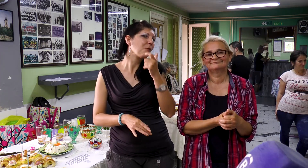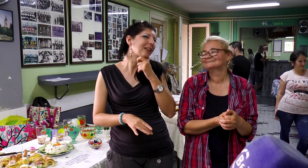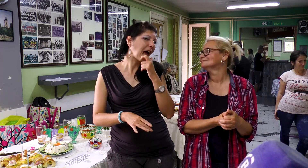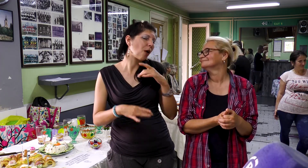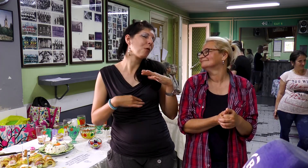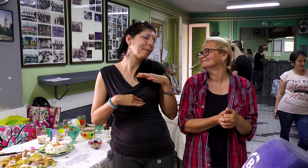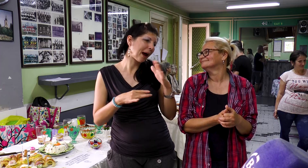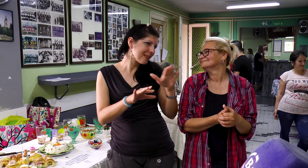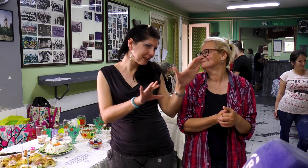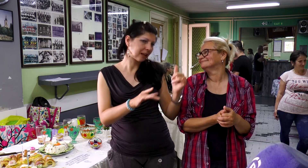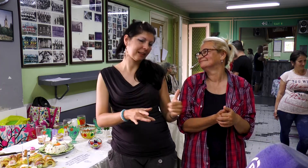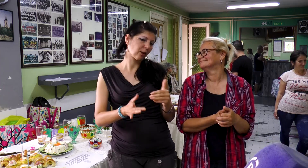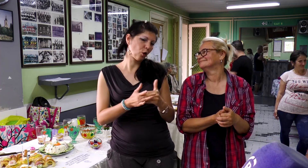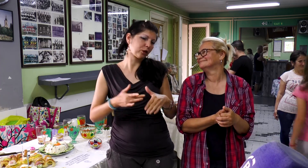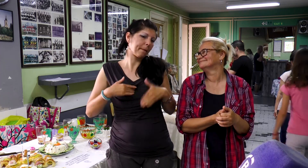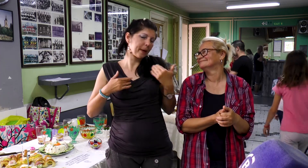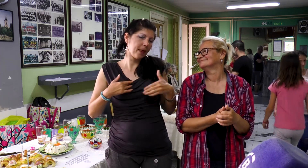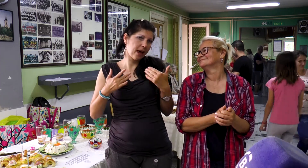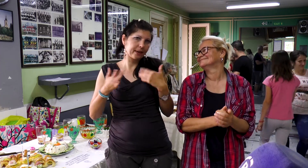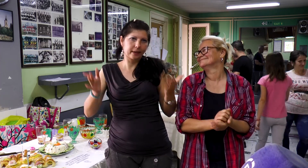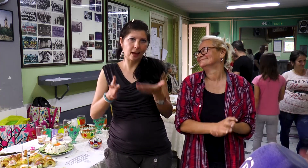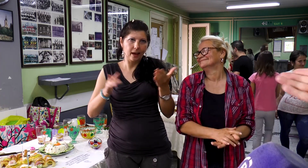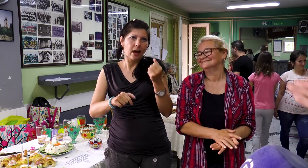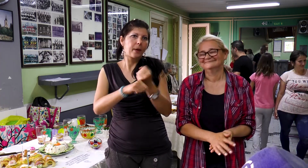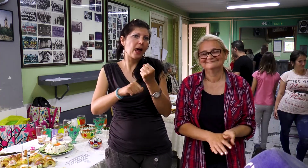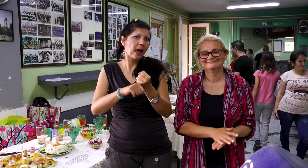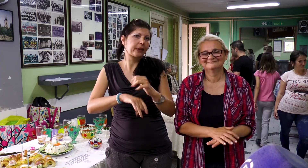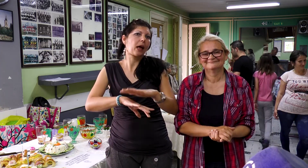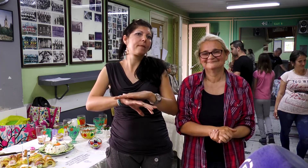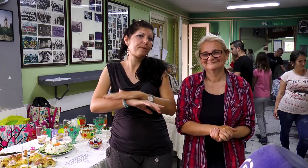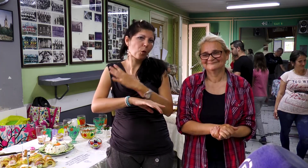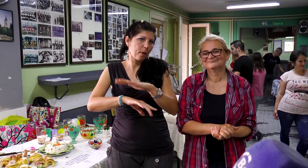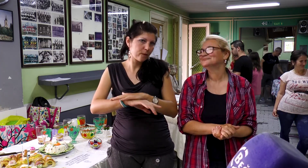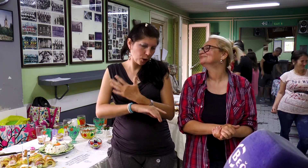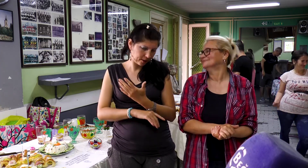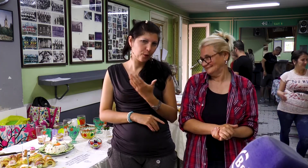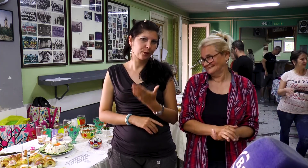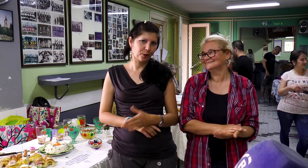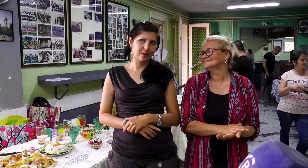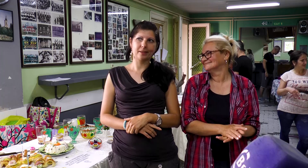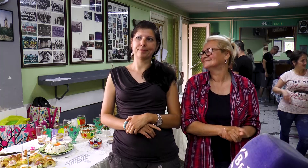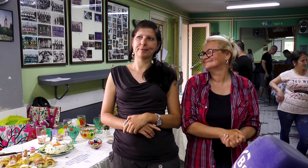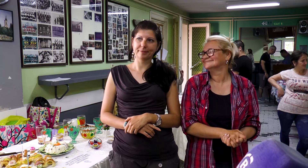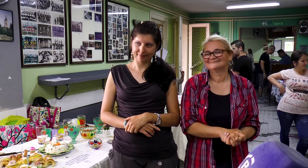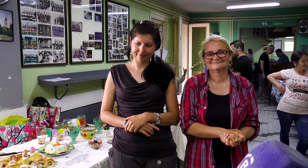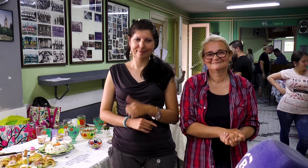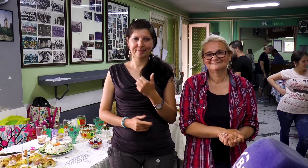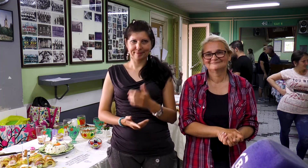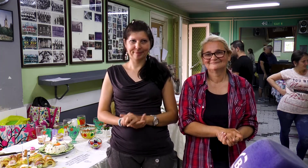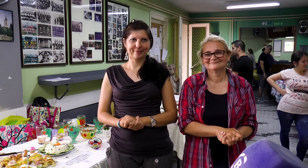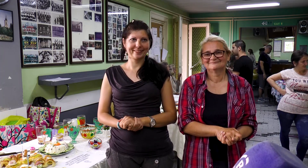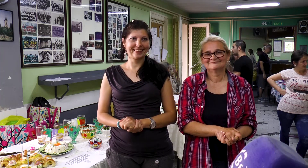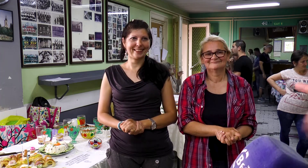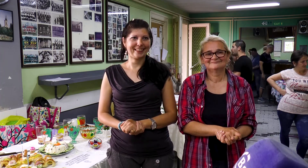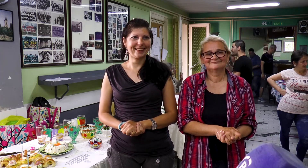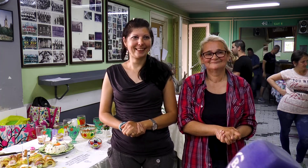slike na staklu. Da, stariji su se sad povukli u penziji, sad je ostala aktivnost na mlađima. Da li redno